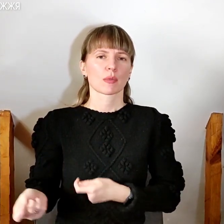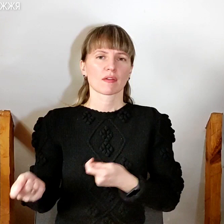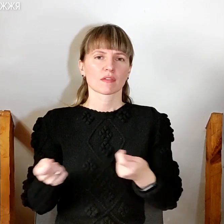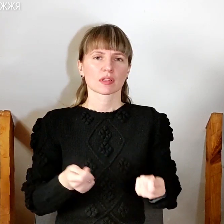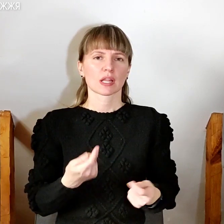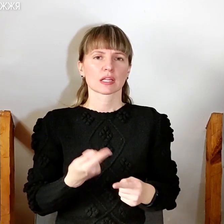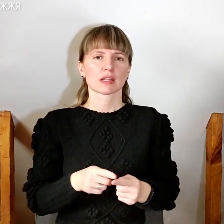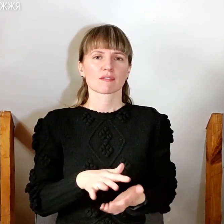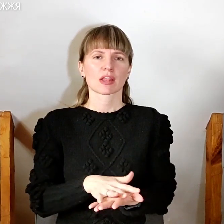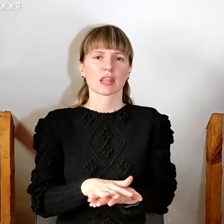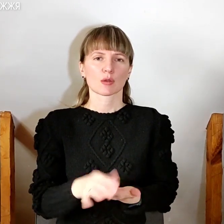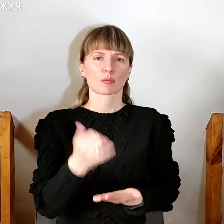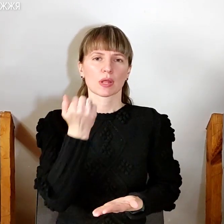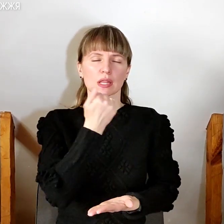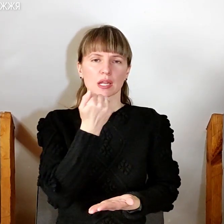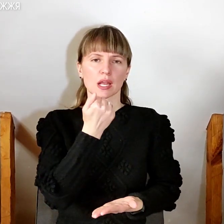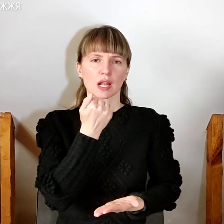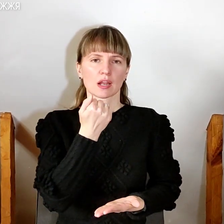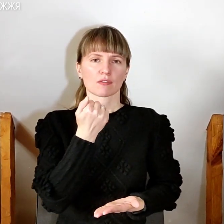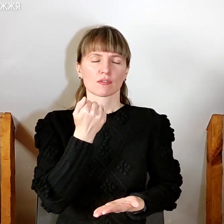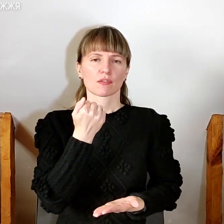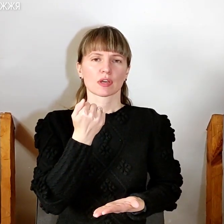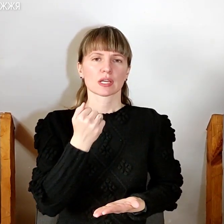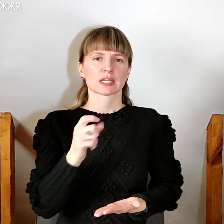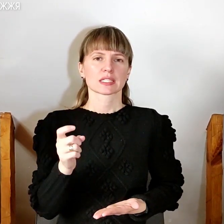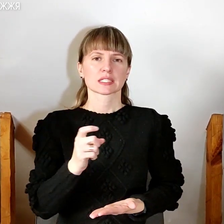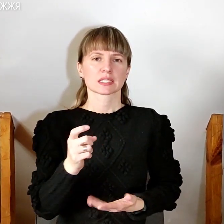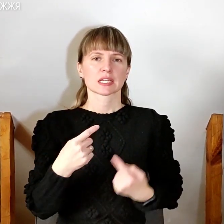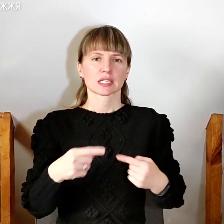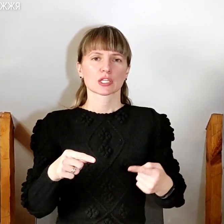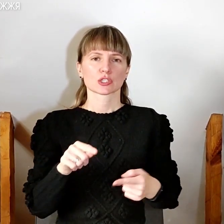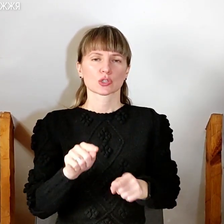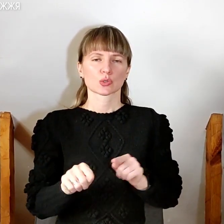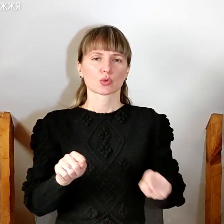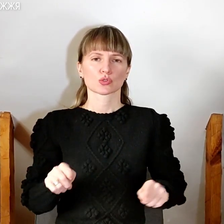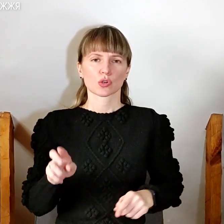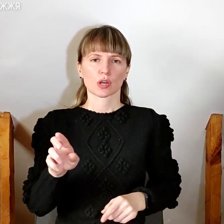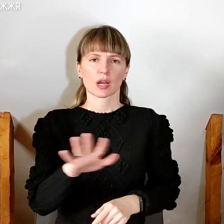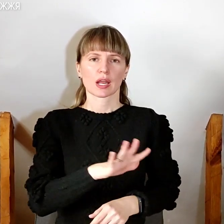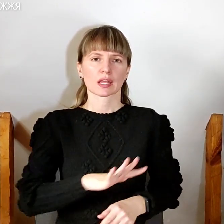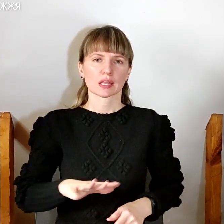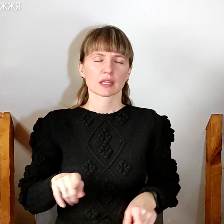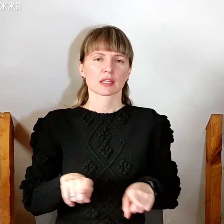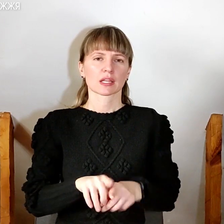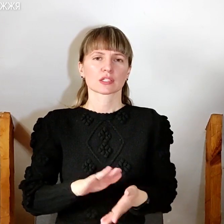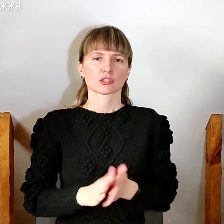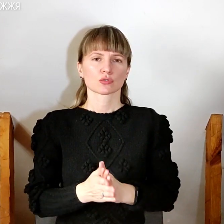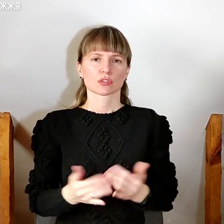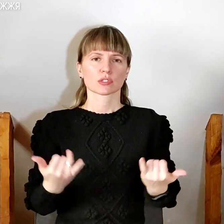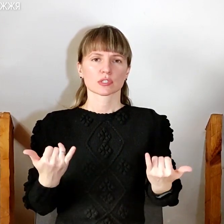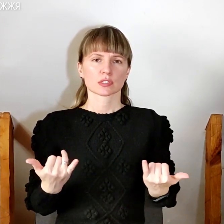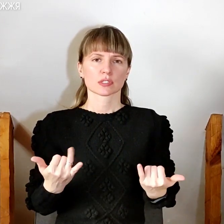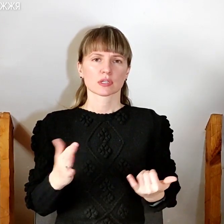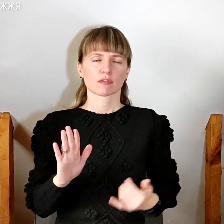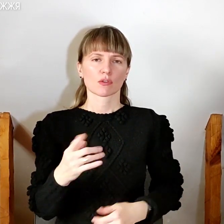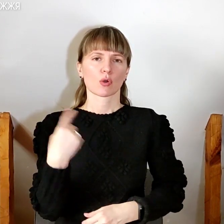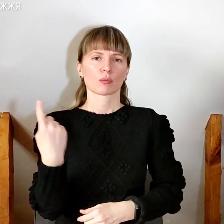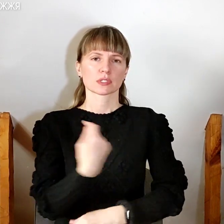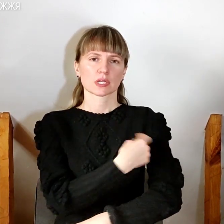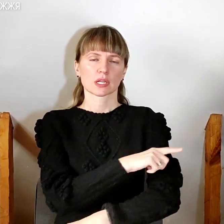цих витратних матеріалів з різних точок країни. От саме така ситуація склалася в обласній лікарні.